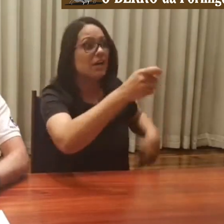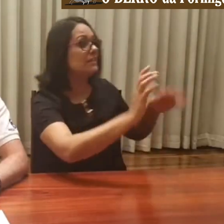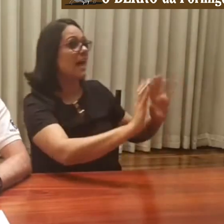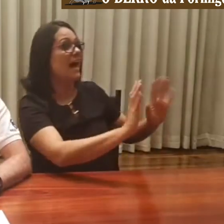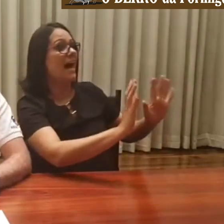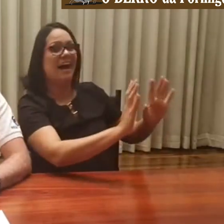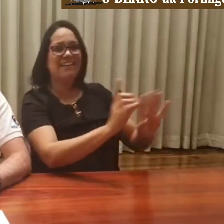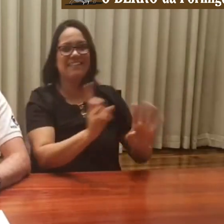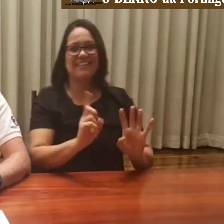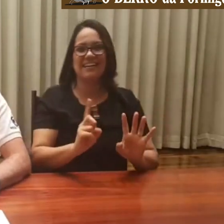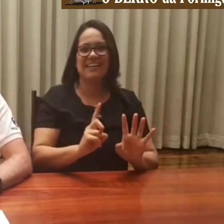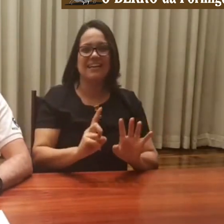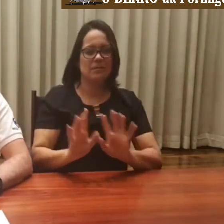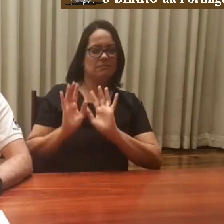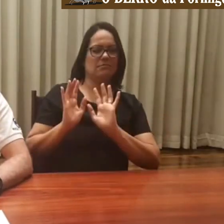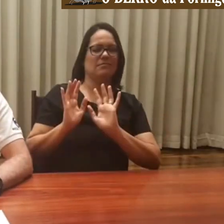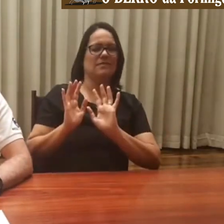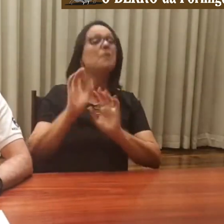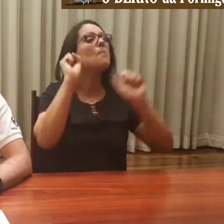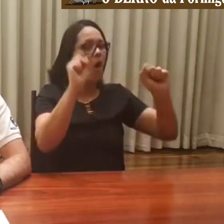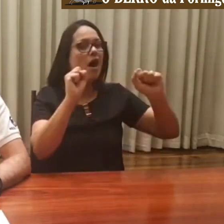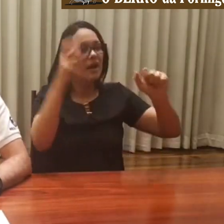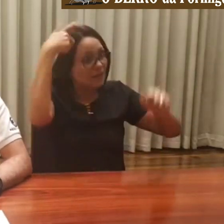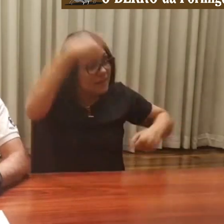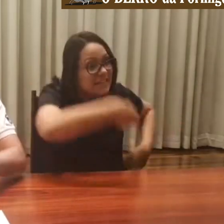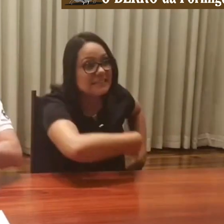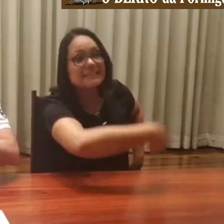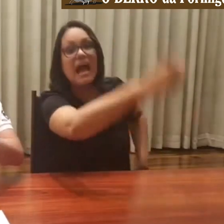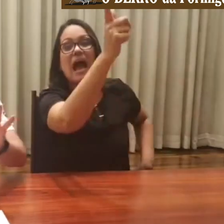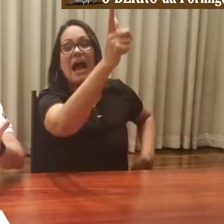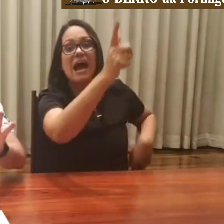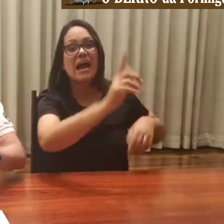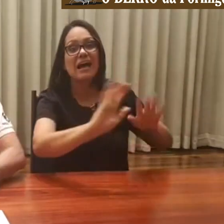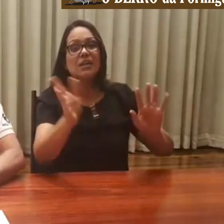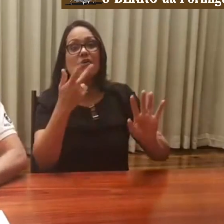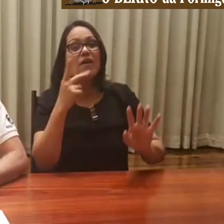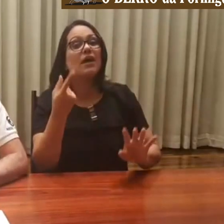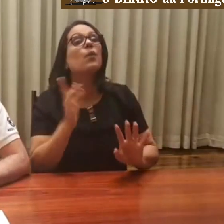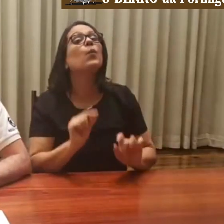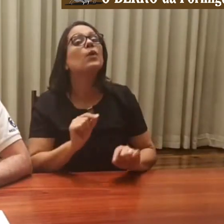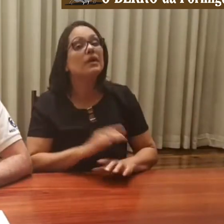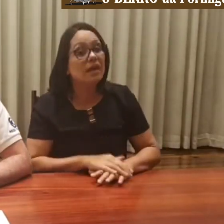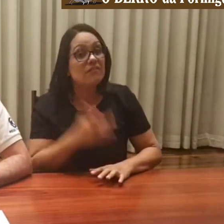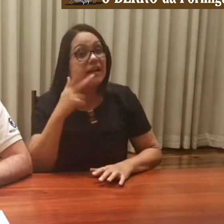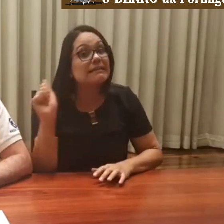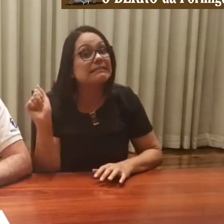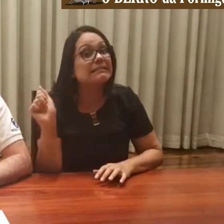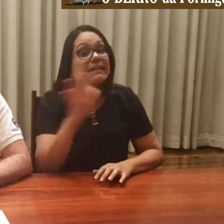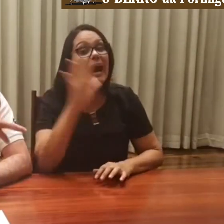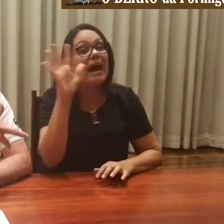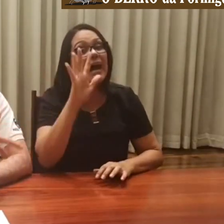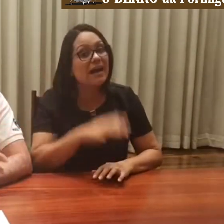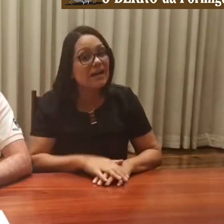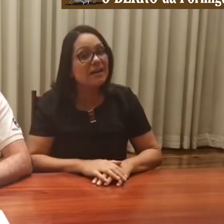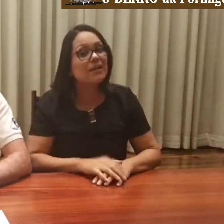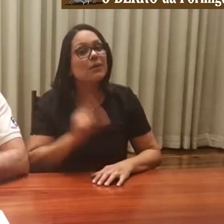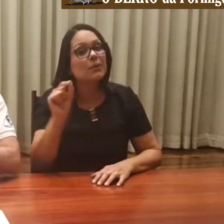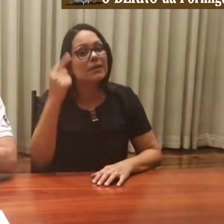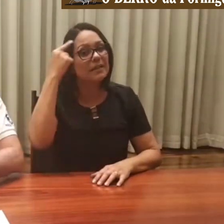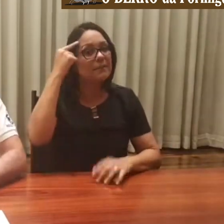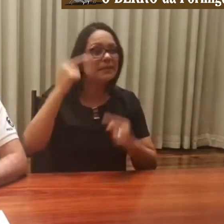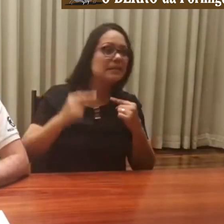não, fiquei na minha. Depois falou, joga, joguei. Não me fala o preço, não. Disse que aquele chapéu custa caro. E como passou na cabeça dele, na